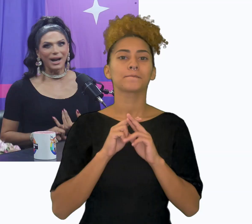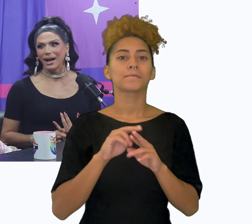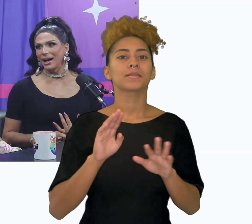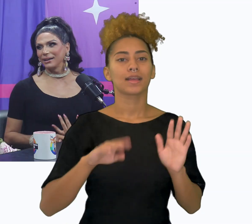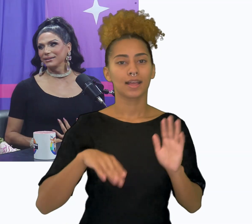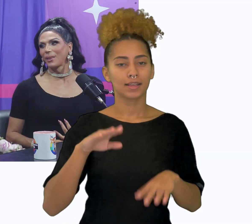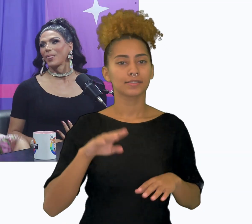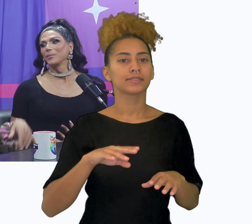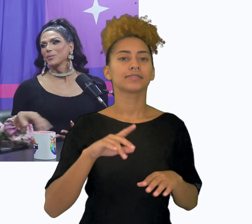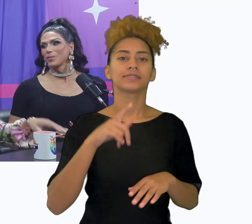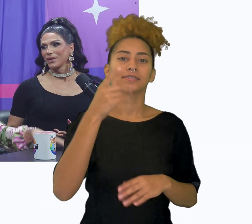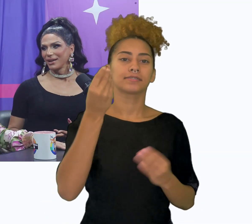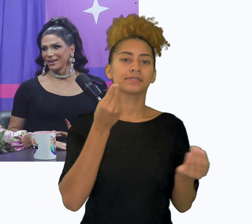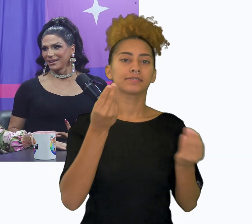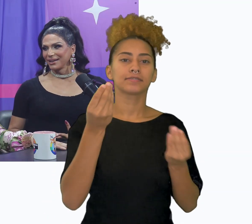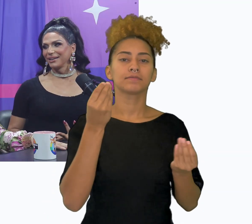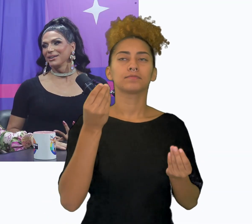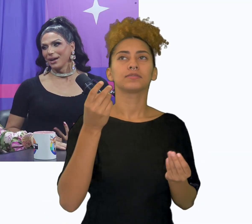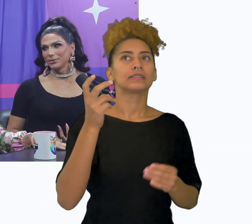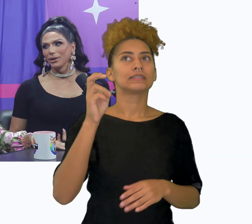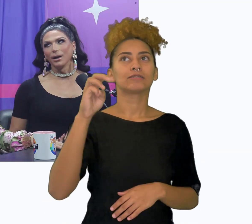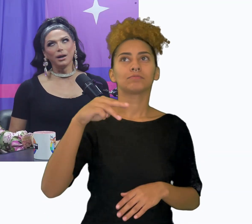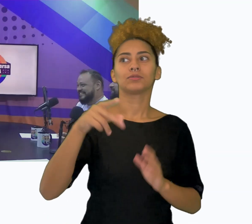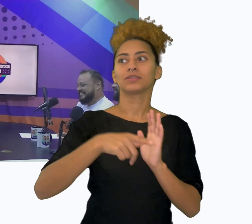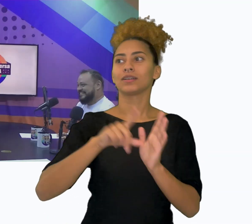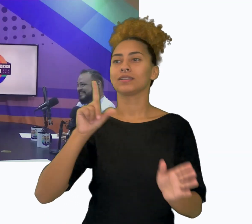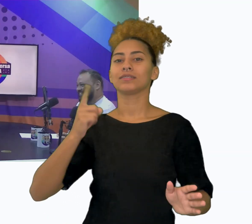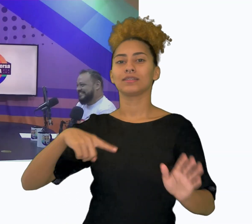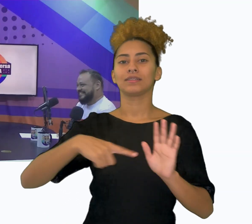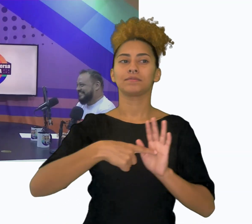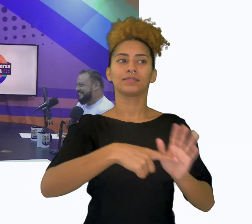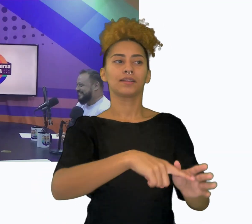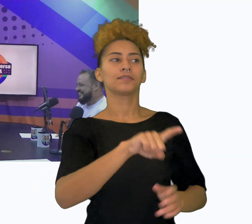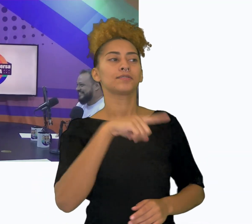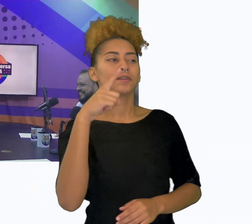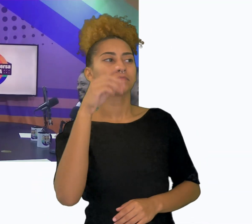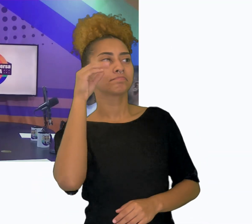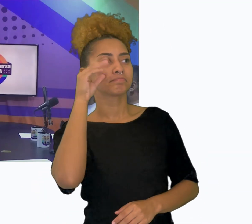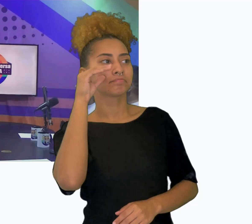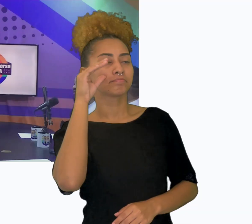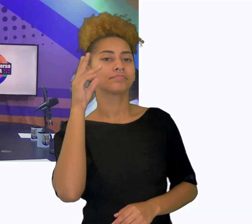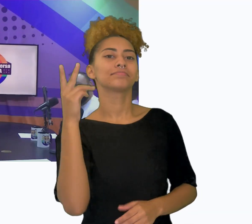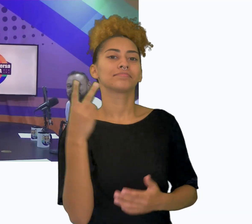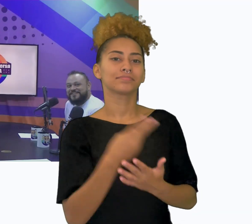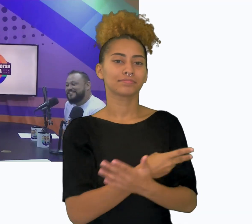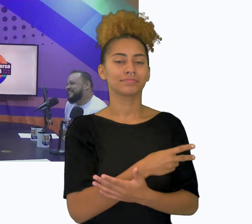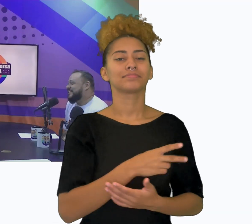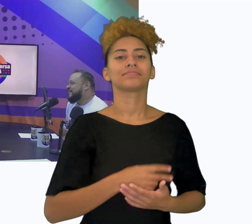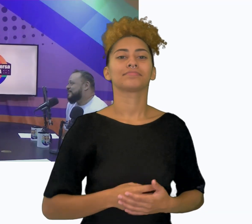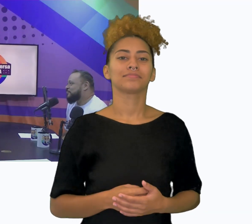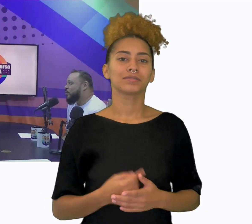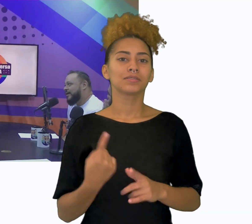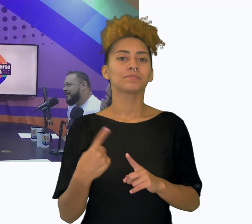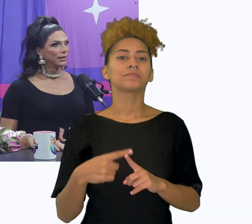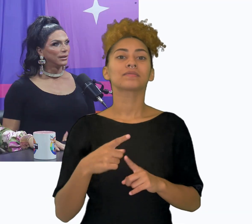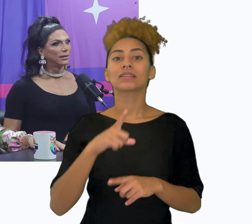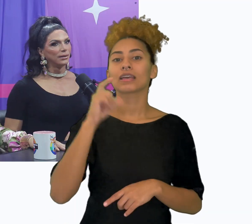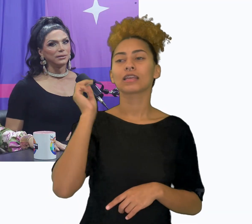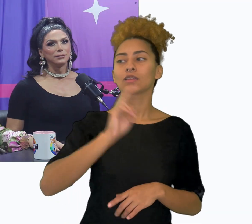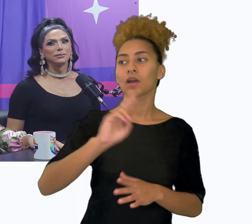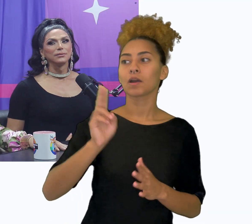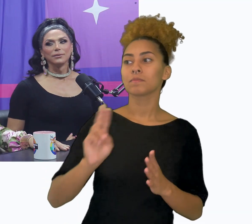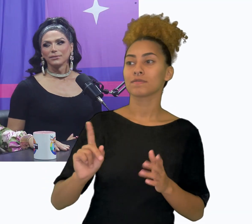Wanda máscaras fazendo 5 minutos antes da gente. Ai, fala. Narizes de bruxa feitos na hora. Por quem?